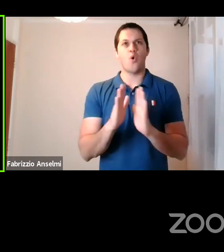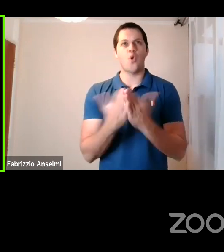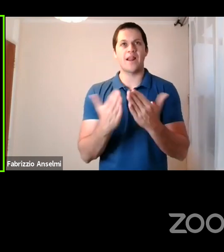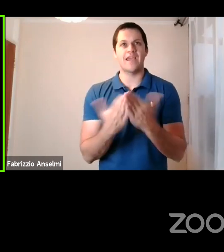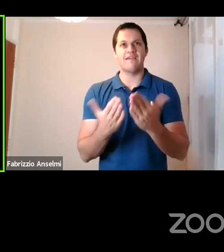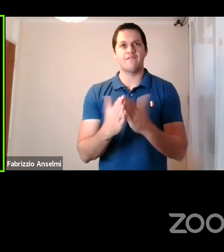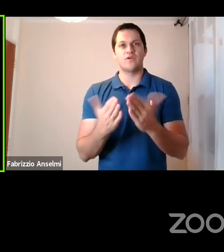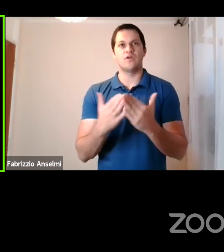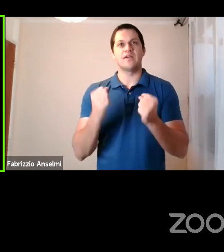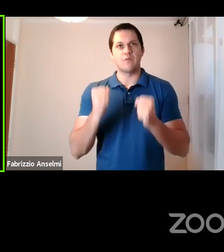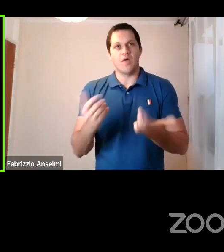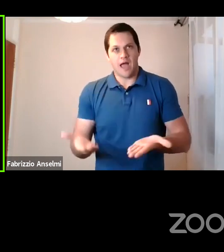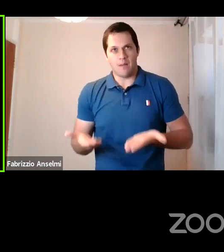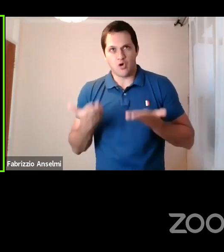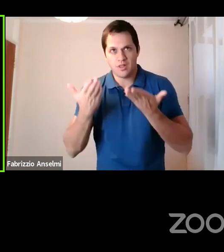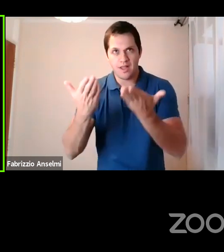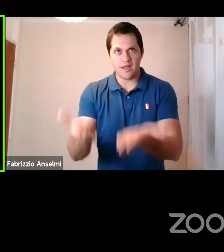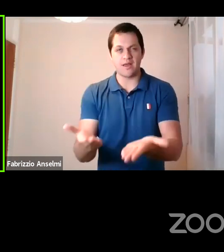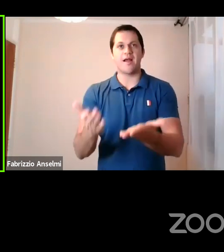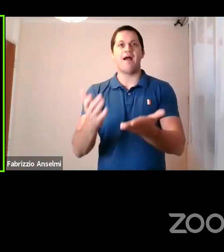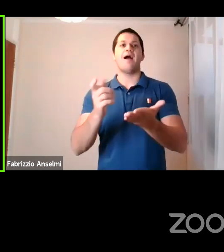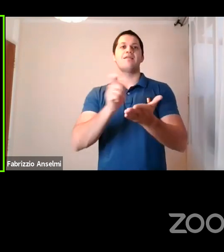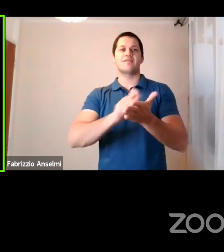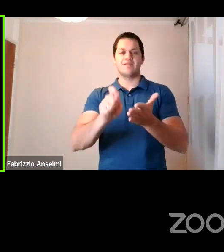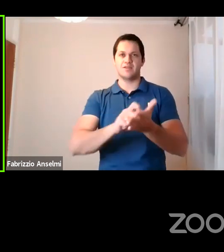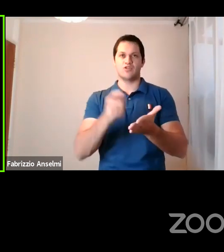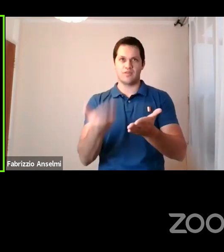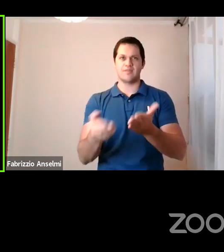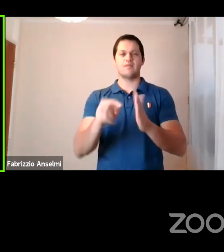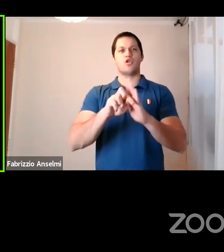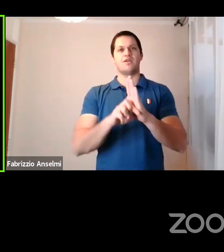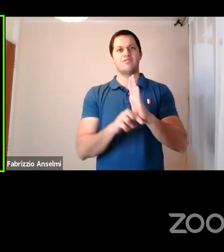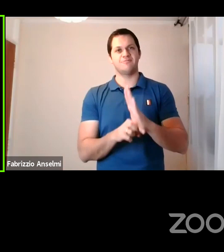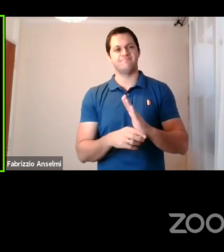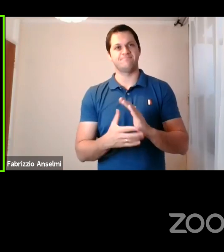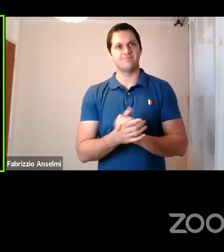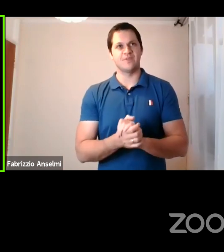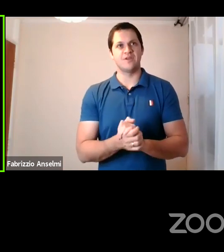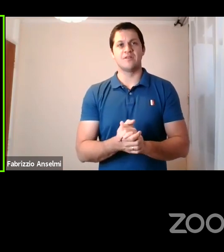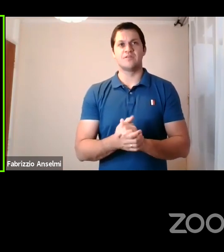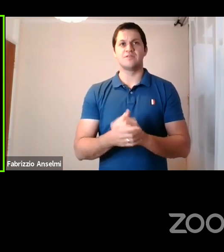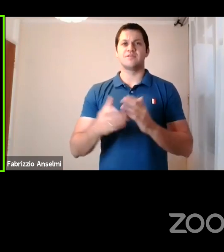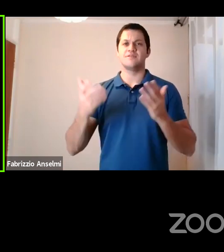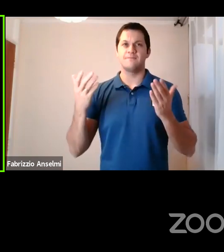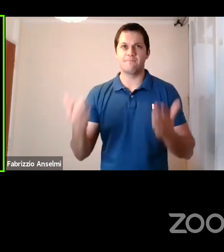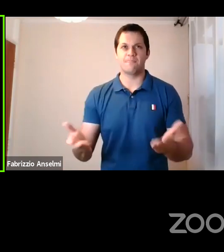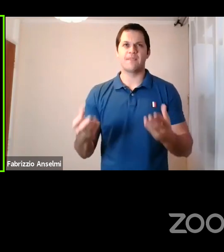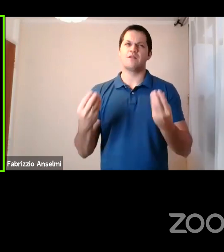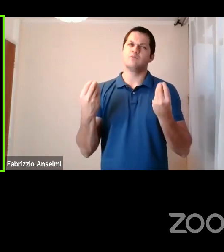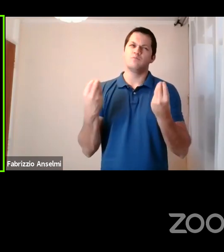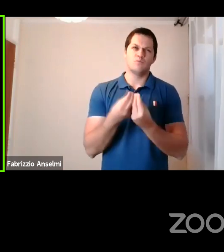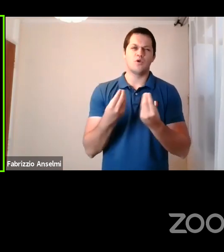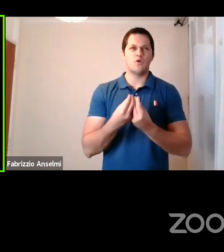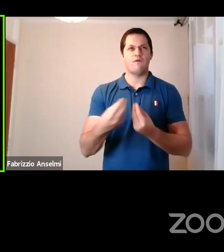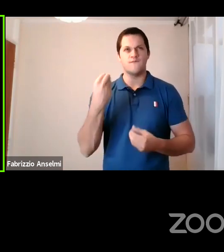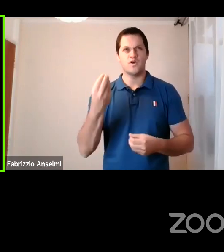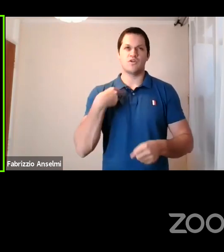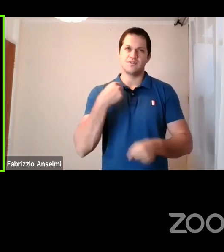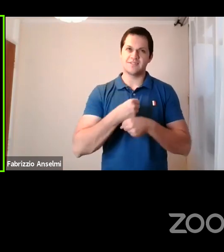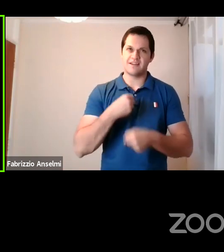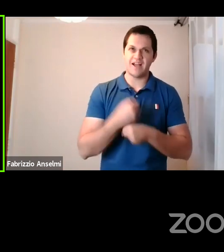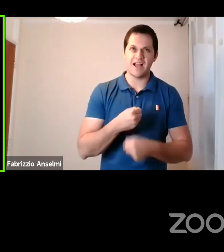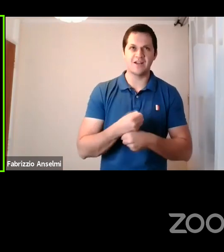al registro de esta iniciativa. Y bueno, ha sido un muy buen trabajo, nos ha ayudado, nos ha traído